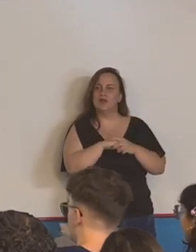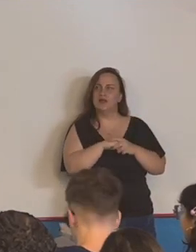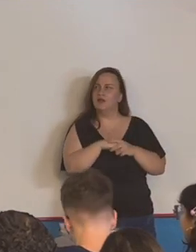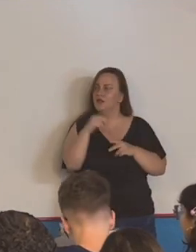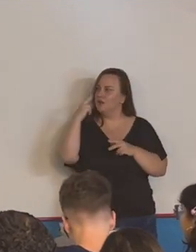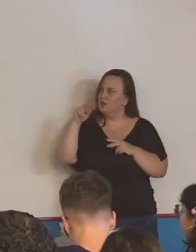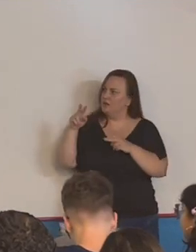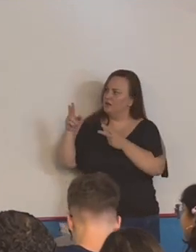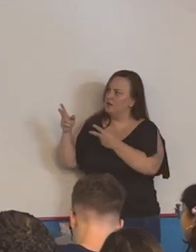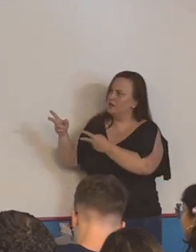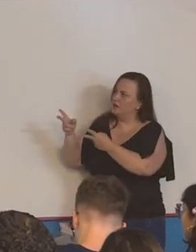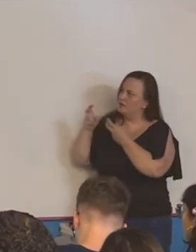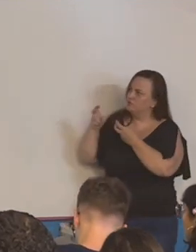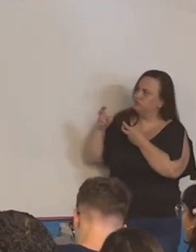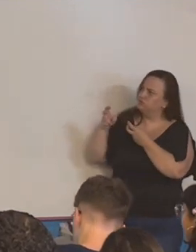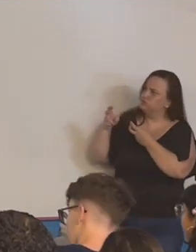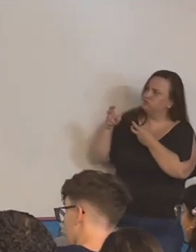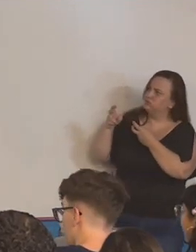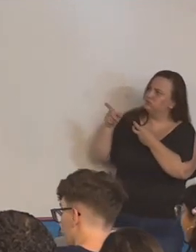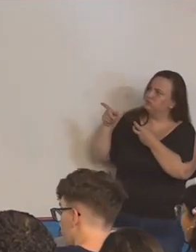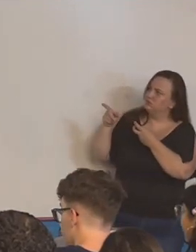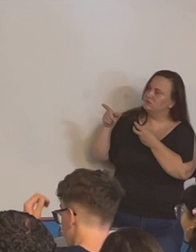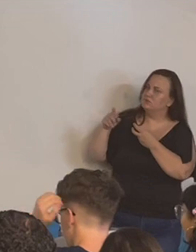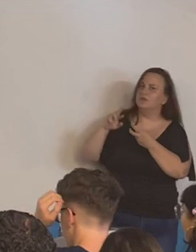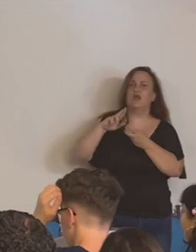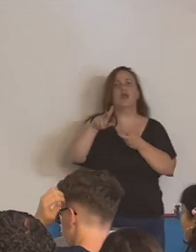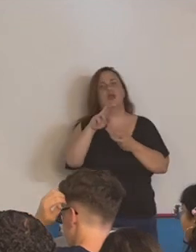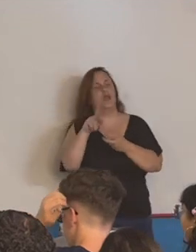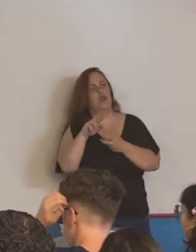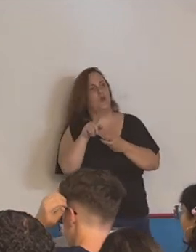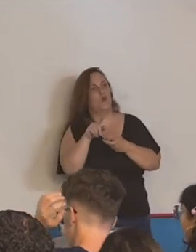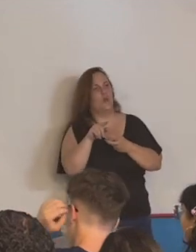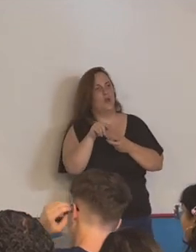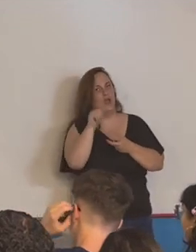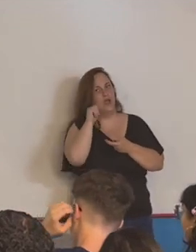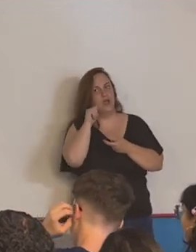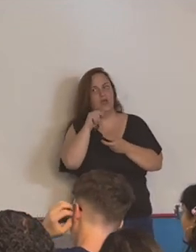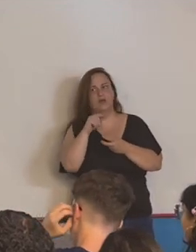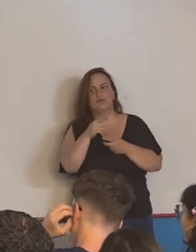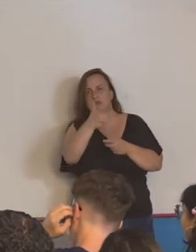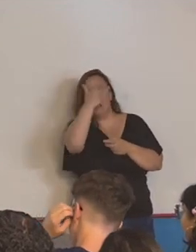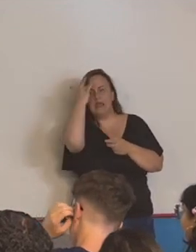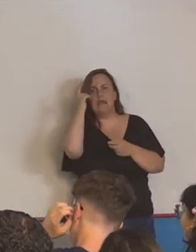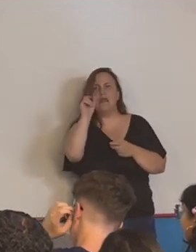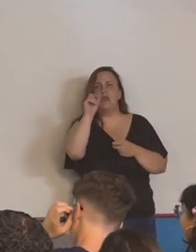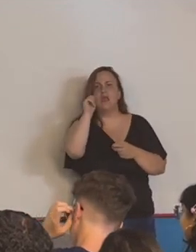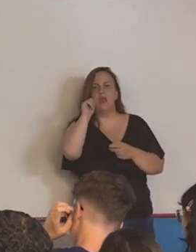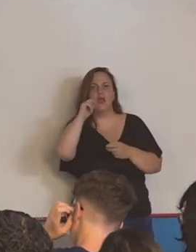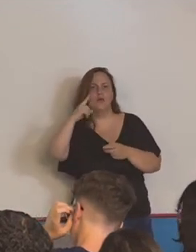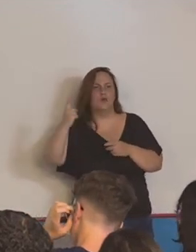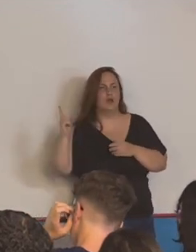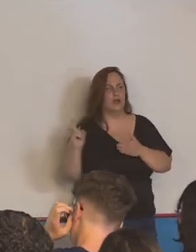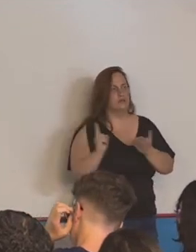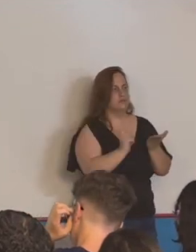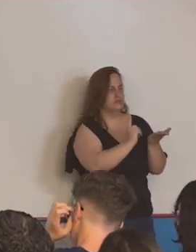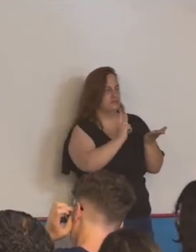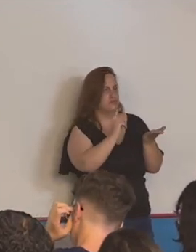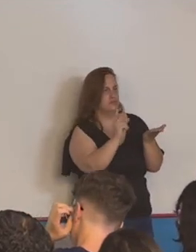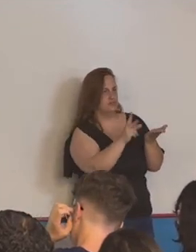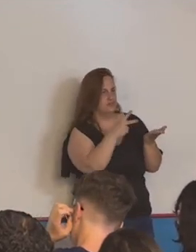justamente para a pessoa, para a serviçal que estava do lado dela. Quem é essa mulher? Né? Então eu